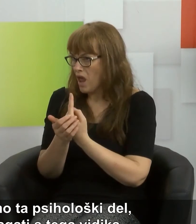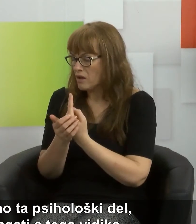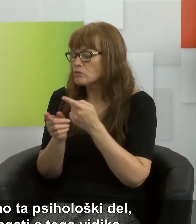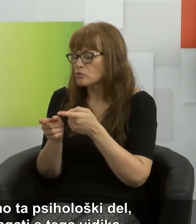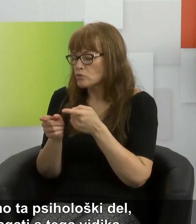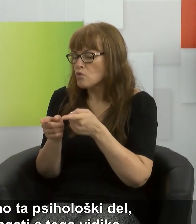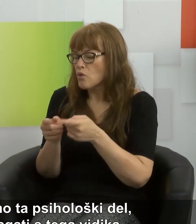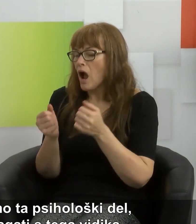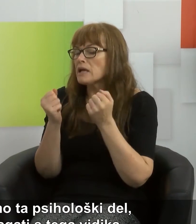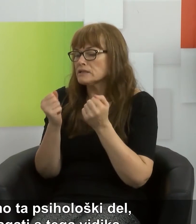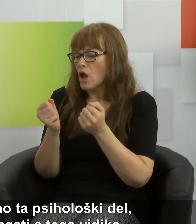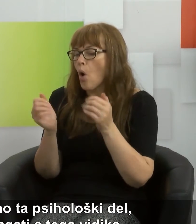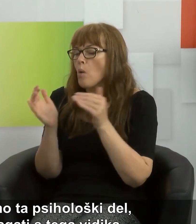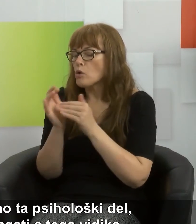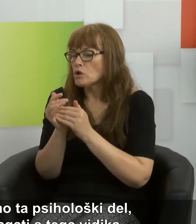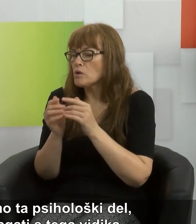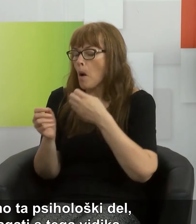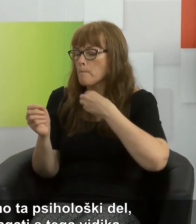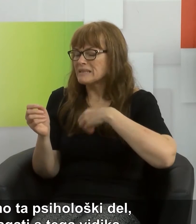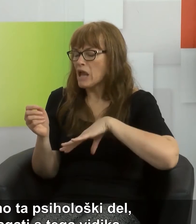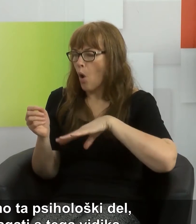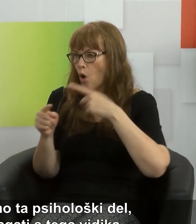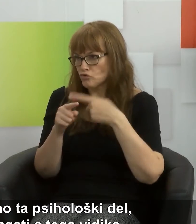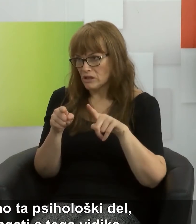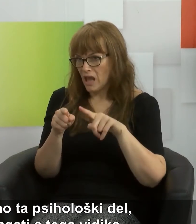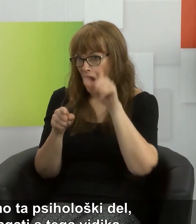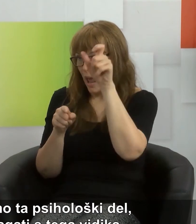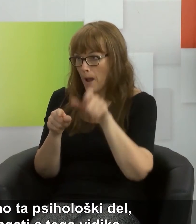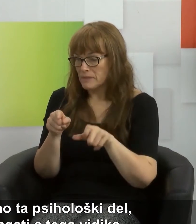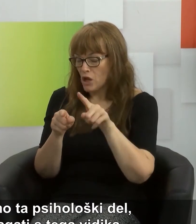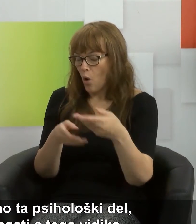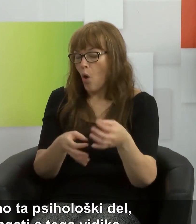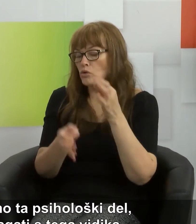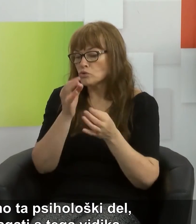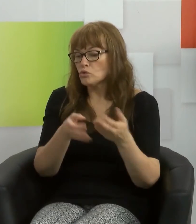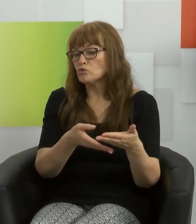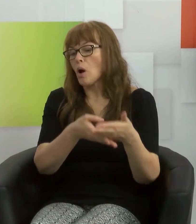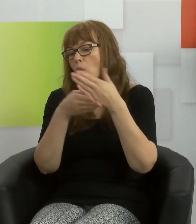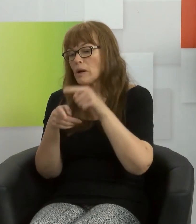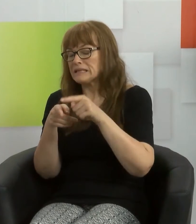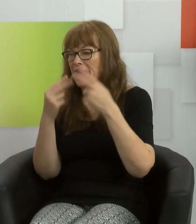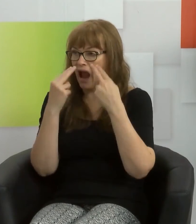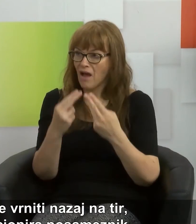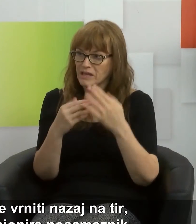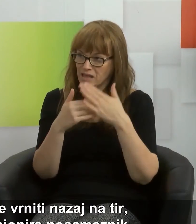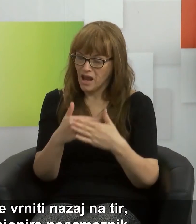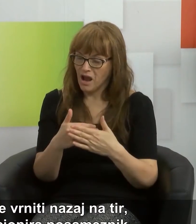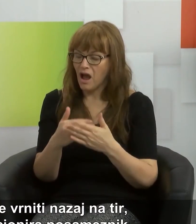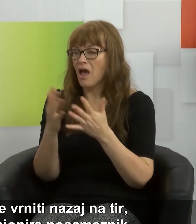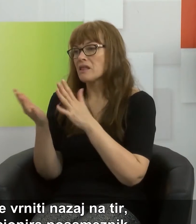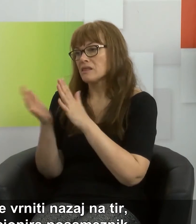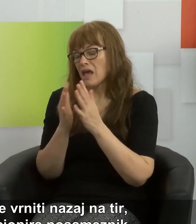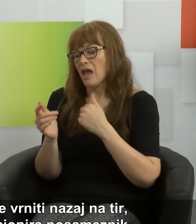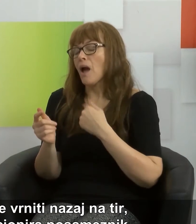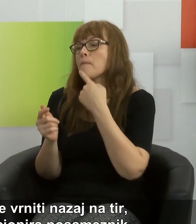zelo potrebujemo ta psihološki del, da nam skuša pomagati iz tega vidika in nekje,